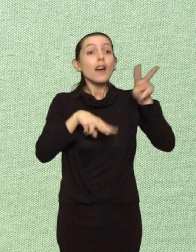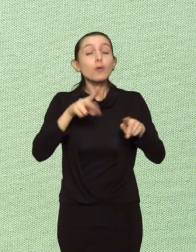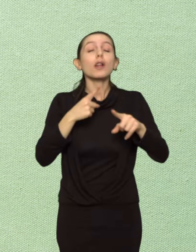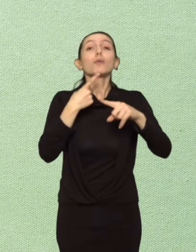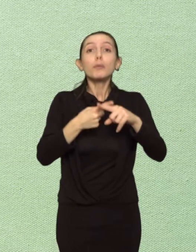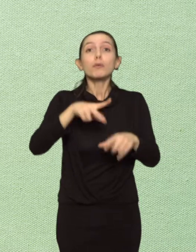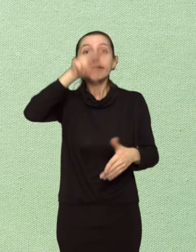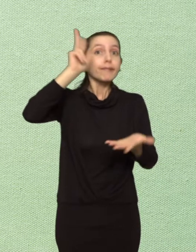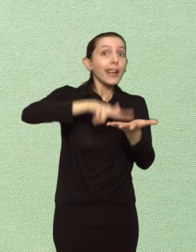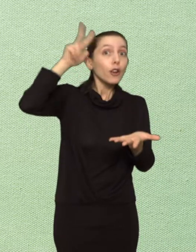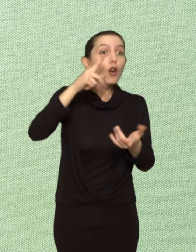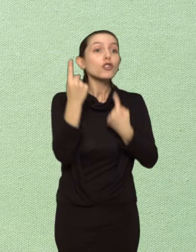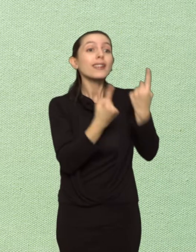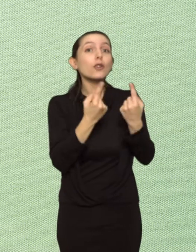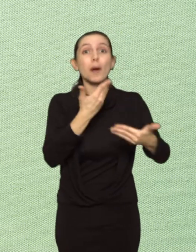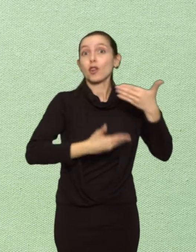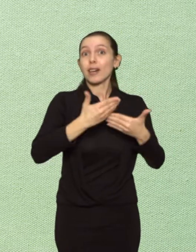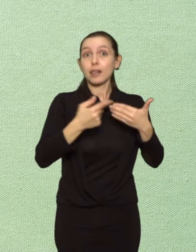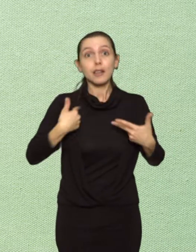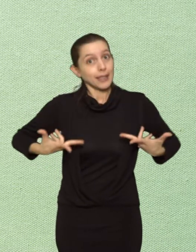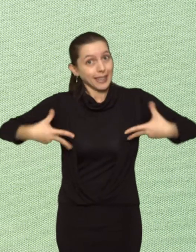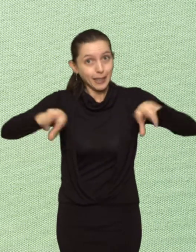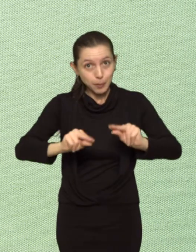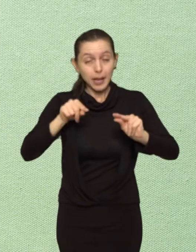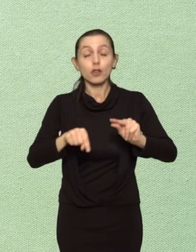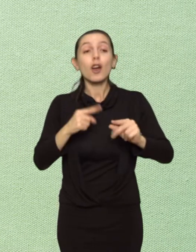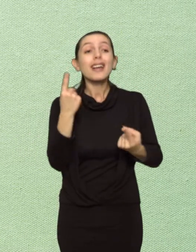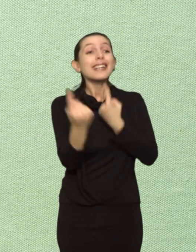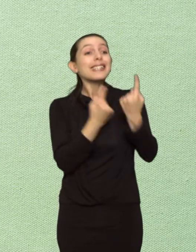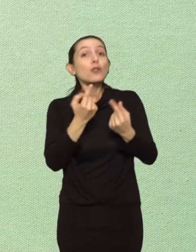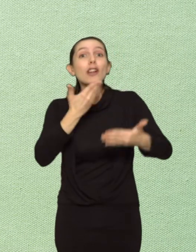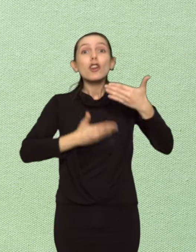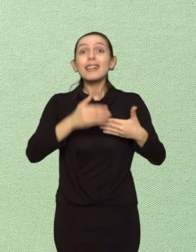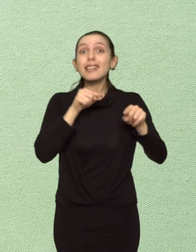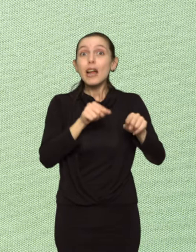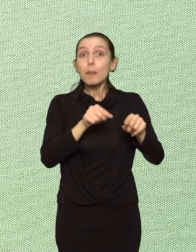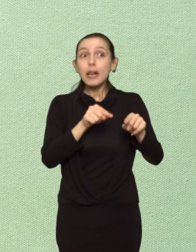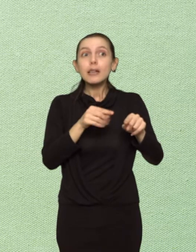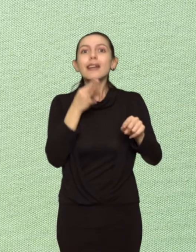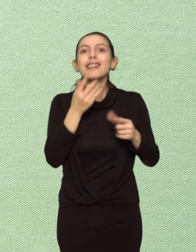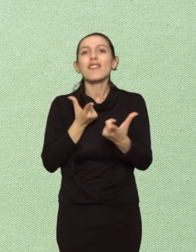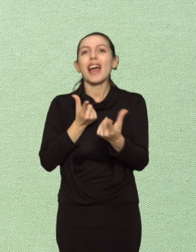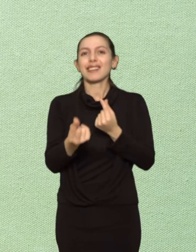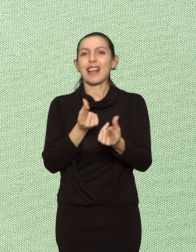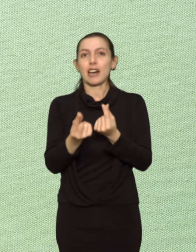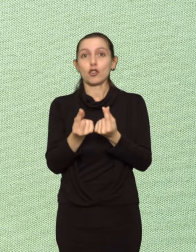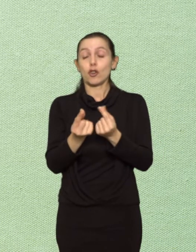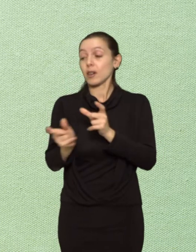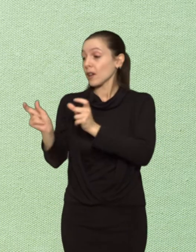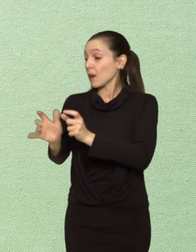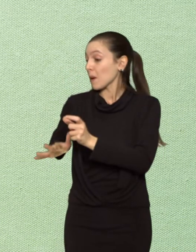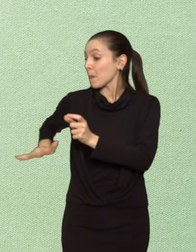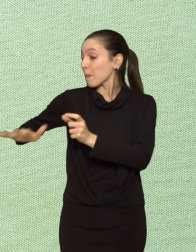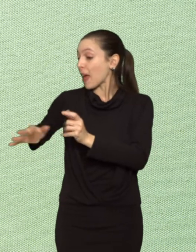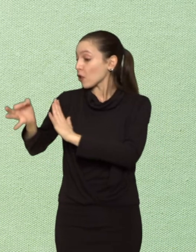della condizione di disabilità. Lo ripeto, la condizione di disabilità è l'interazione tra le persone e